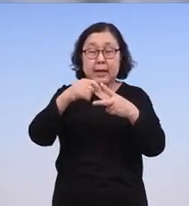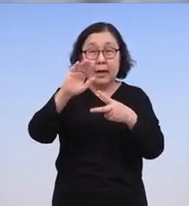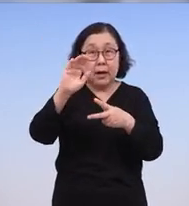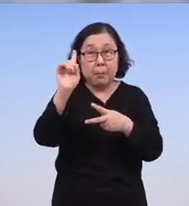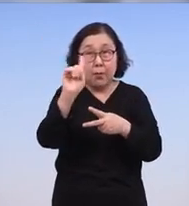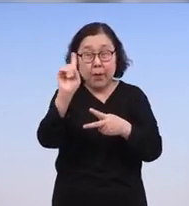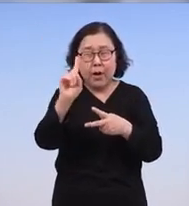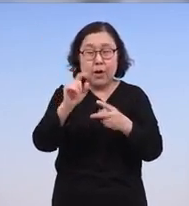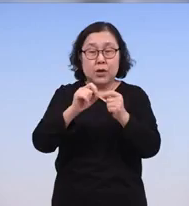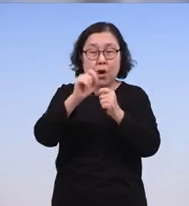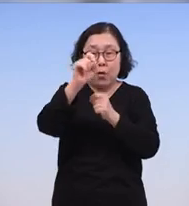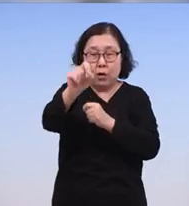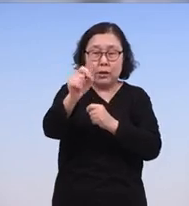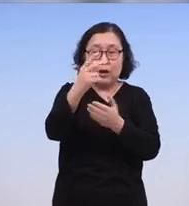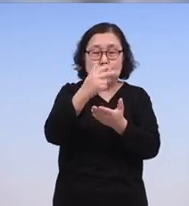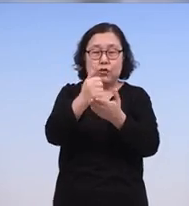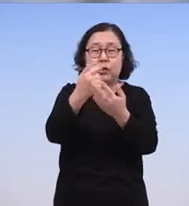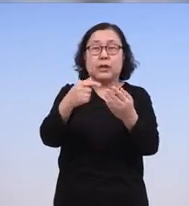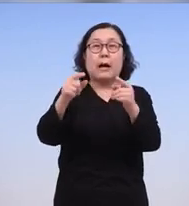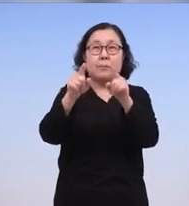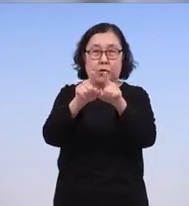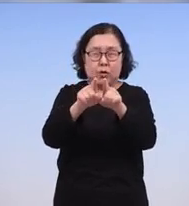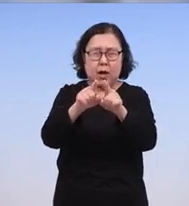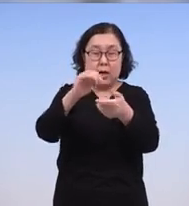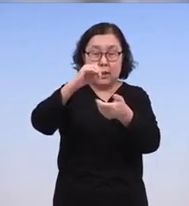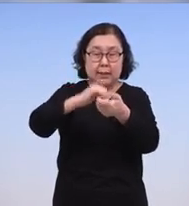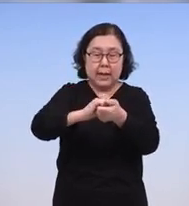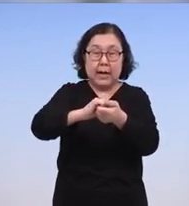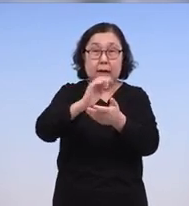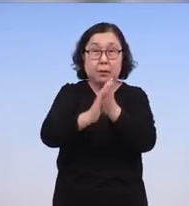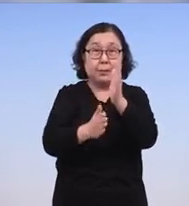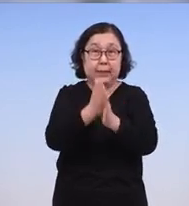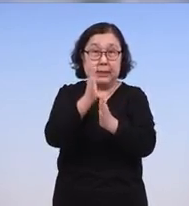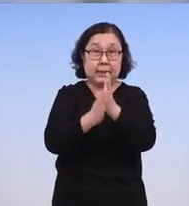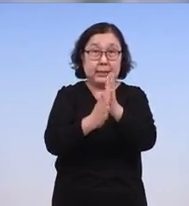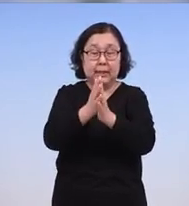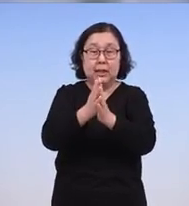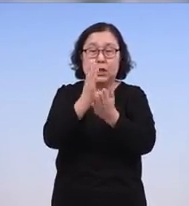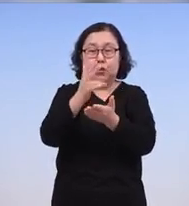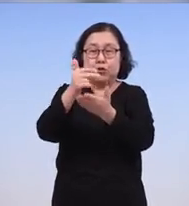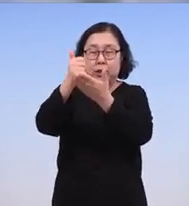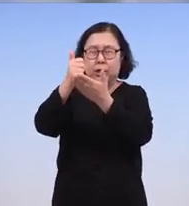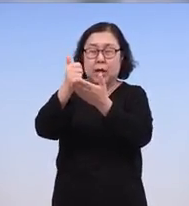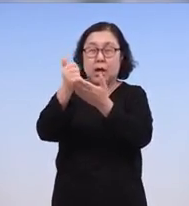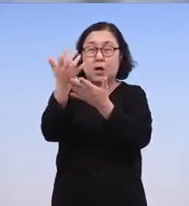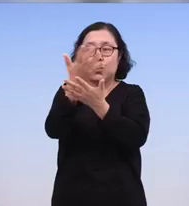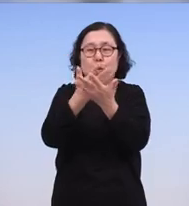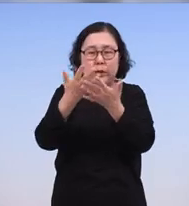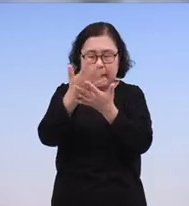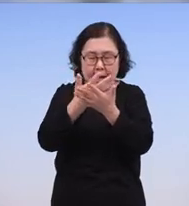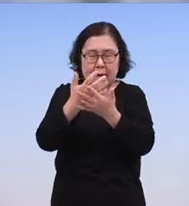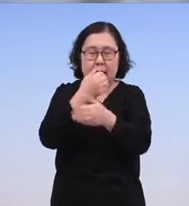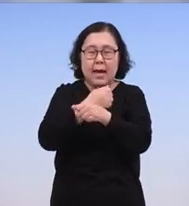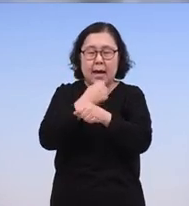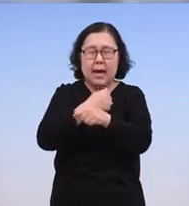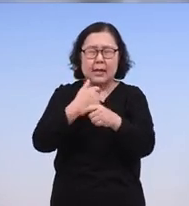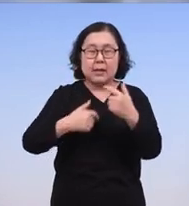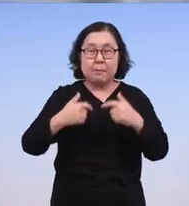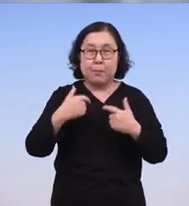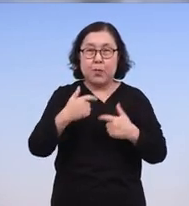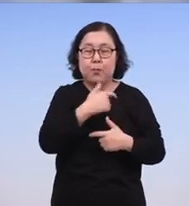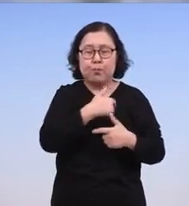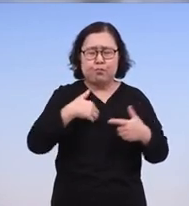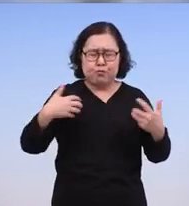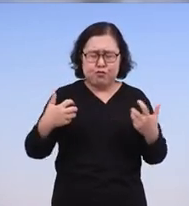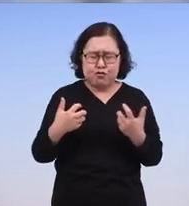뭡니까? 이제 영원히 주님과 함께 제한 없이 그분과 교제하게 될 기쁨이 충만하니까 복도가